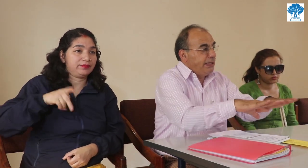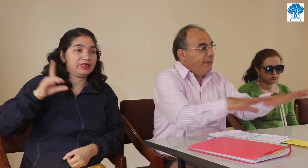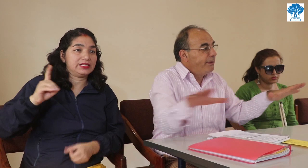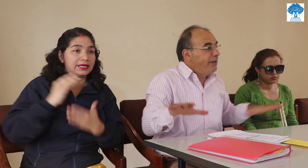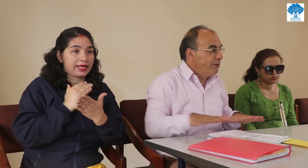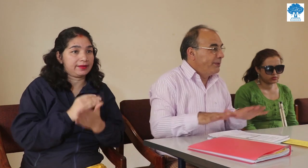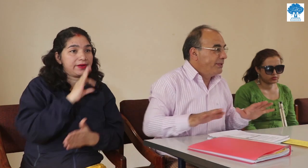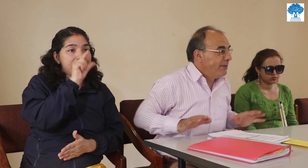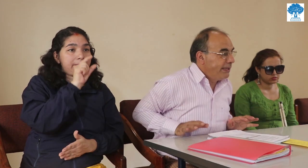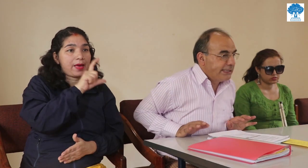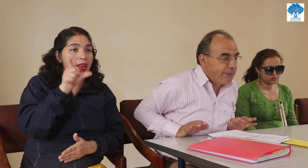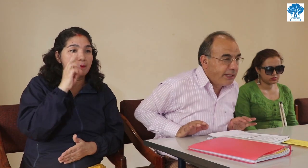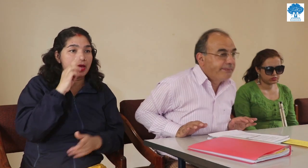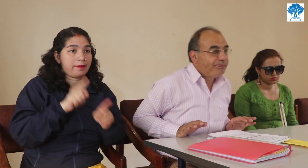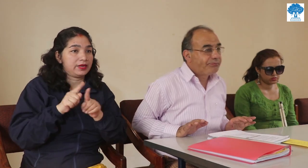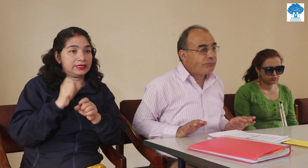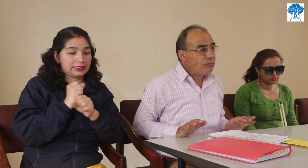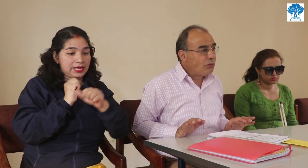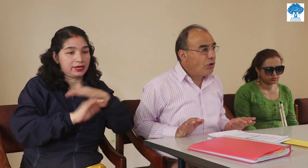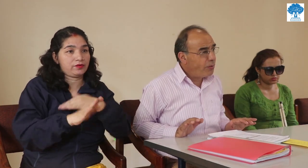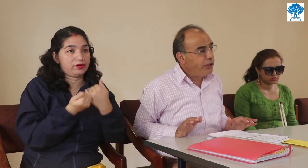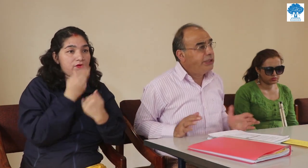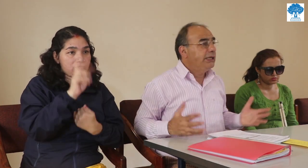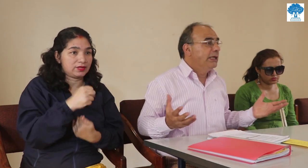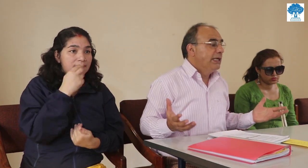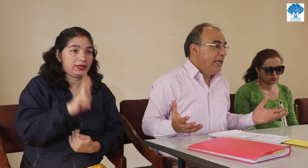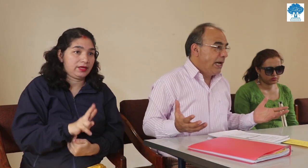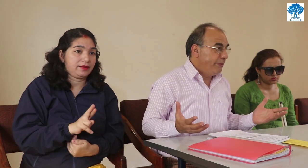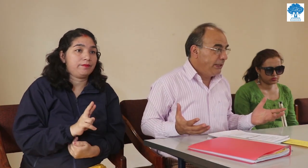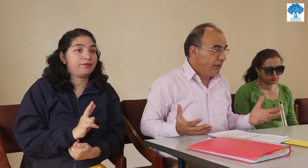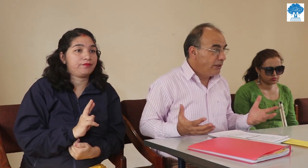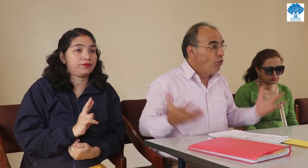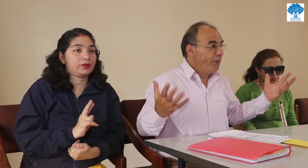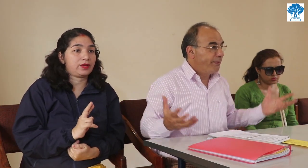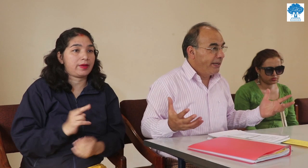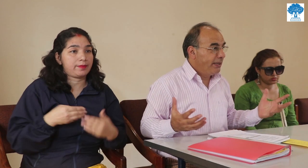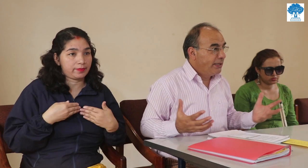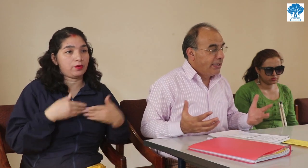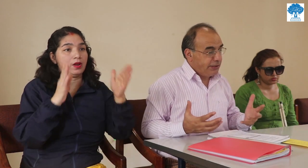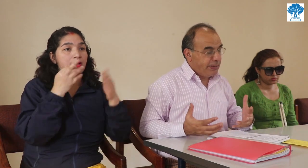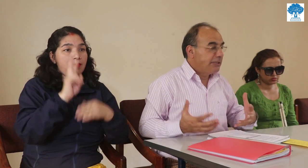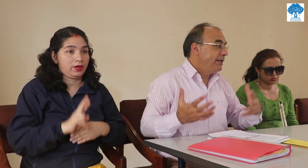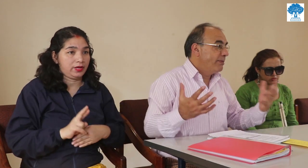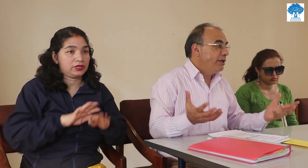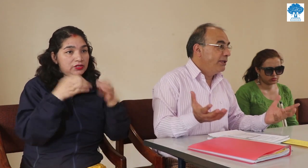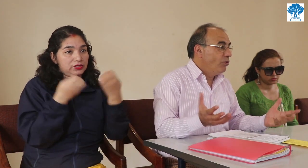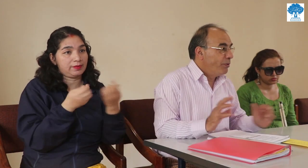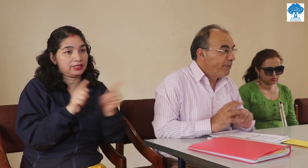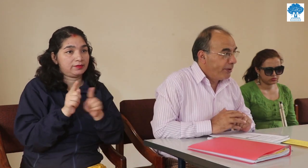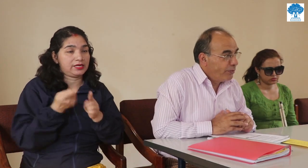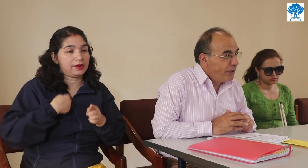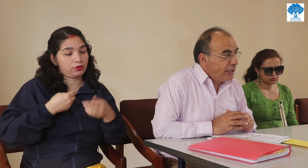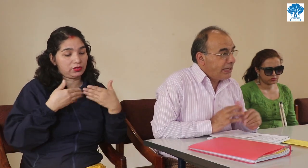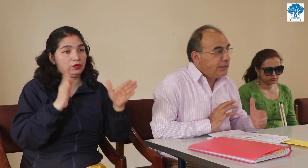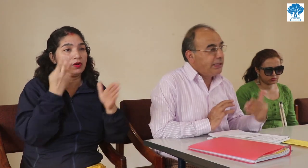नेपालमा पनि इम्प्लिमेन्ट गर्नुपर्छ भन्ने हिसाबले अब अलिकति हामी अलिक ओपन अप भएर समाज पनि हाम्रो अलिकति ओपन